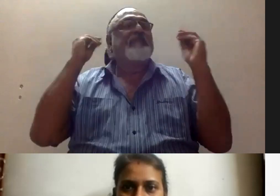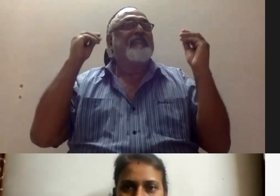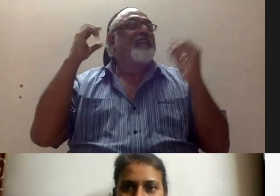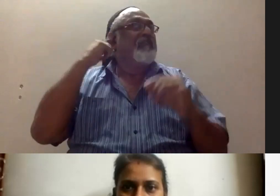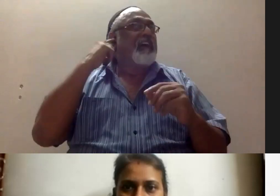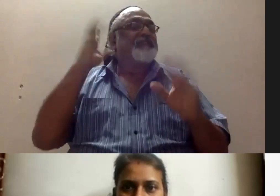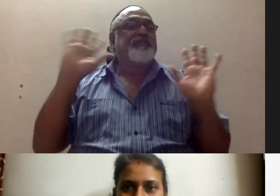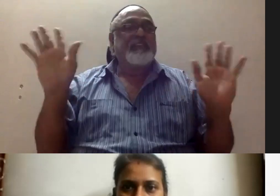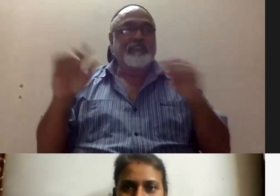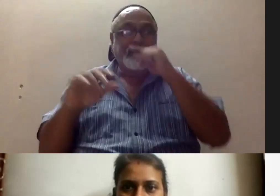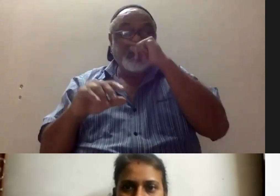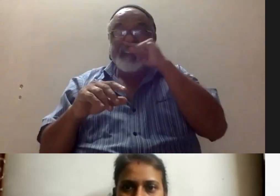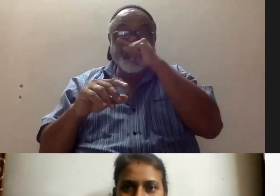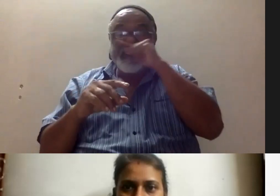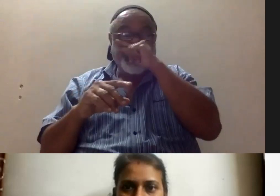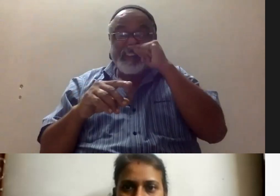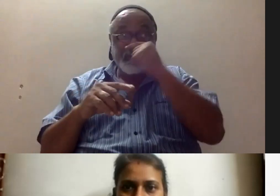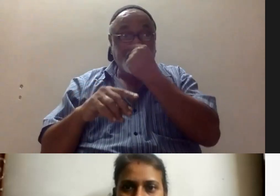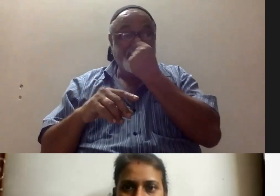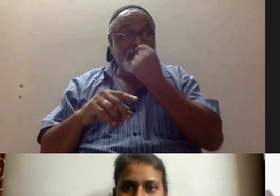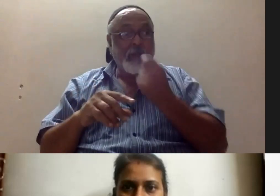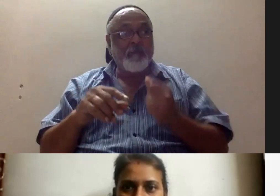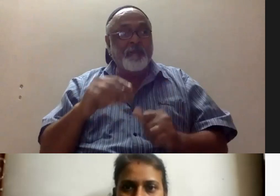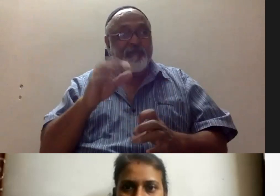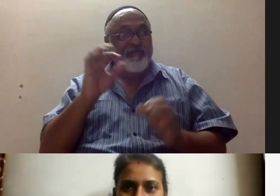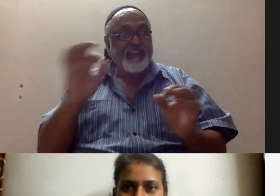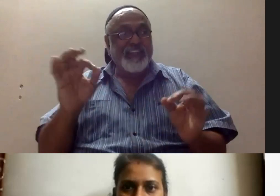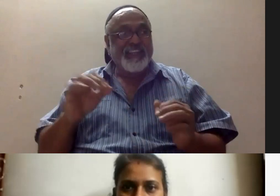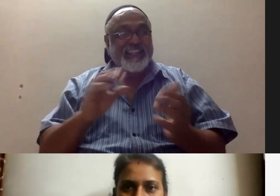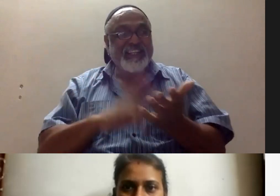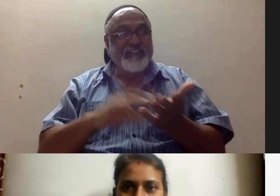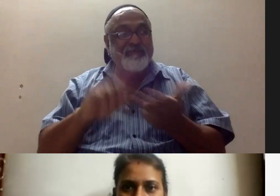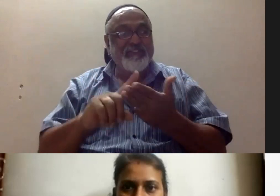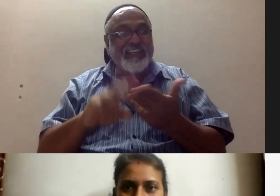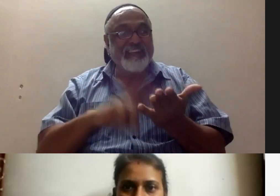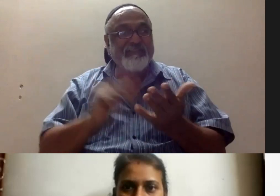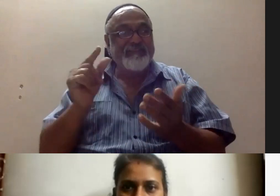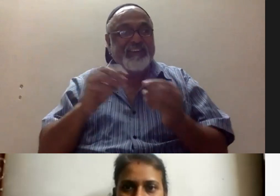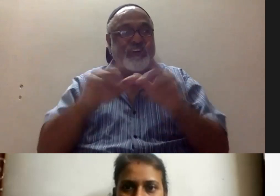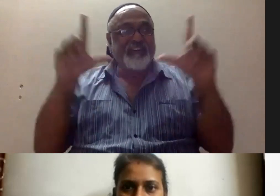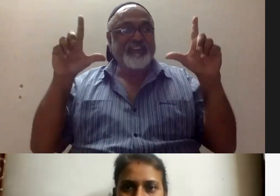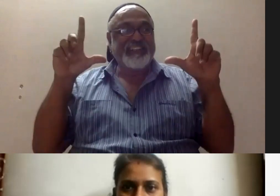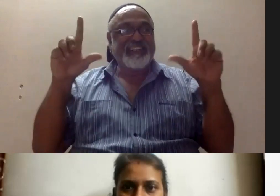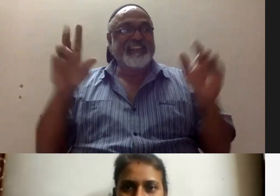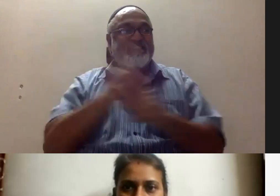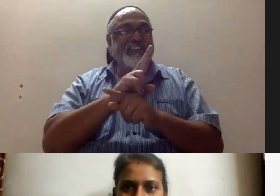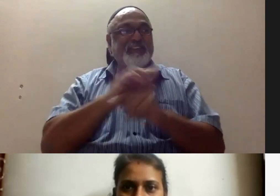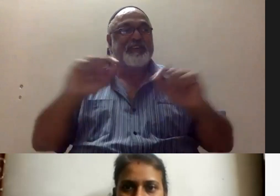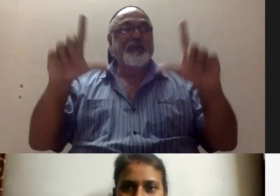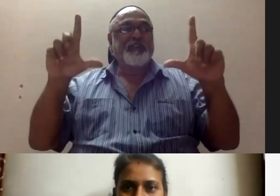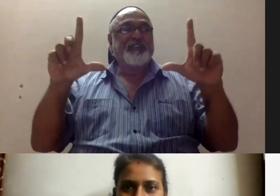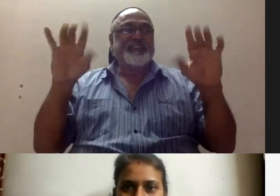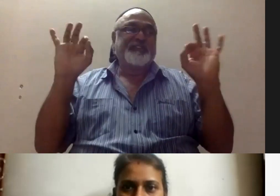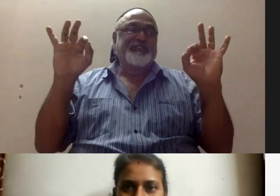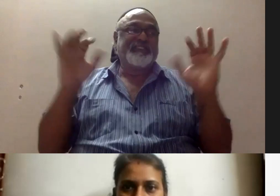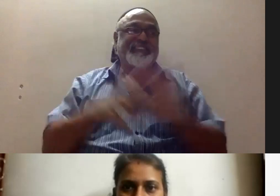put on your video. Wow, wow. Meenu, himmat wali hai. Video dali hai. Bhai, apna